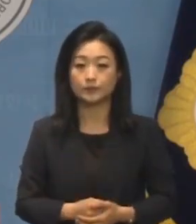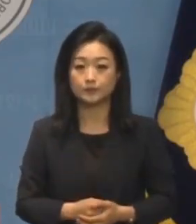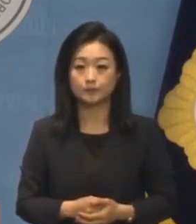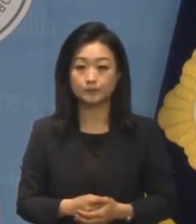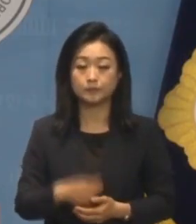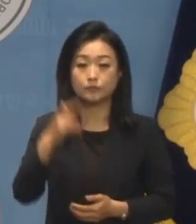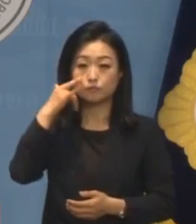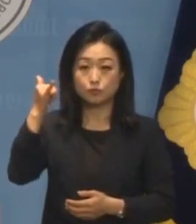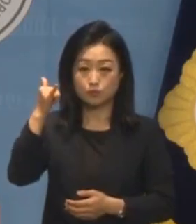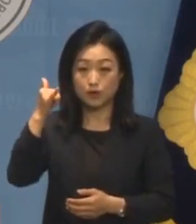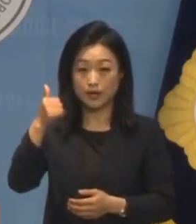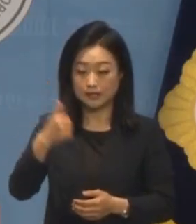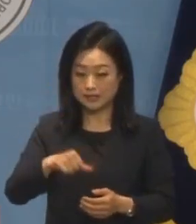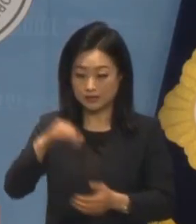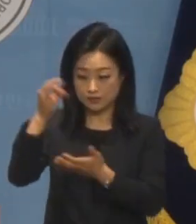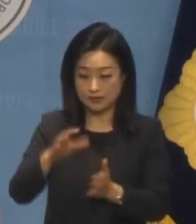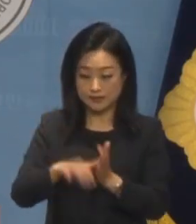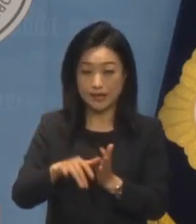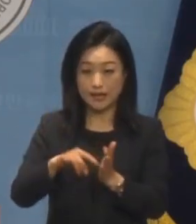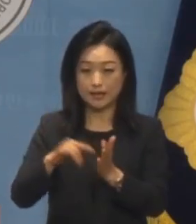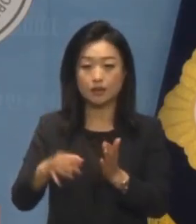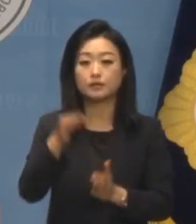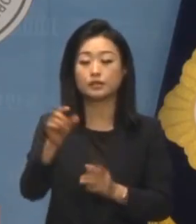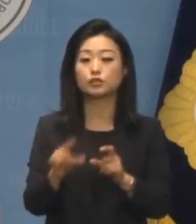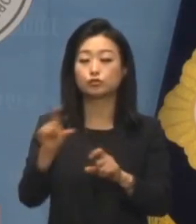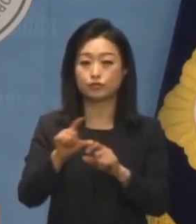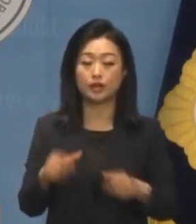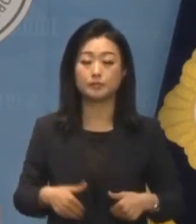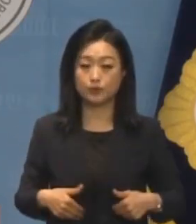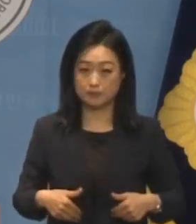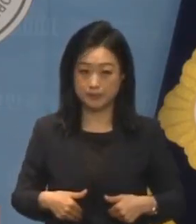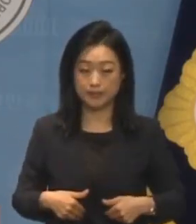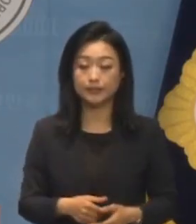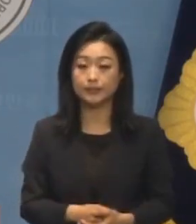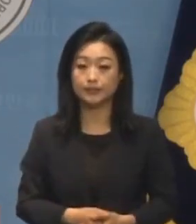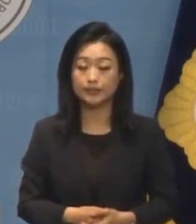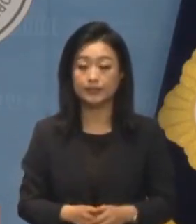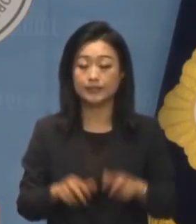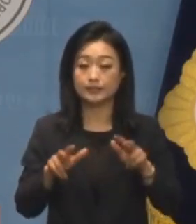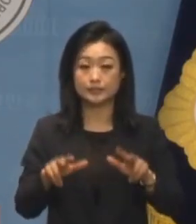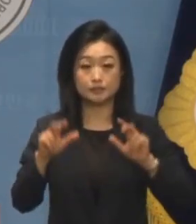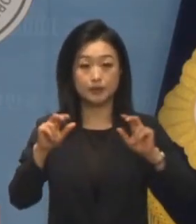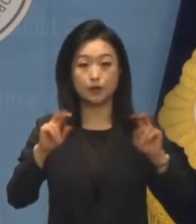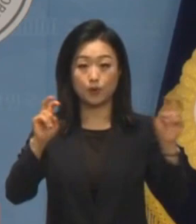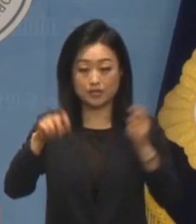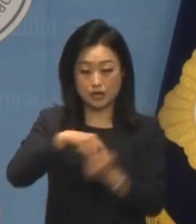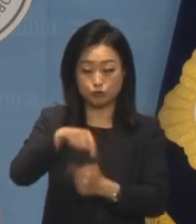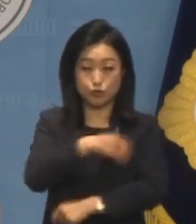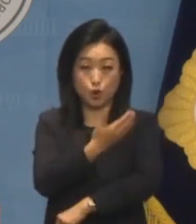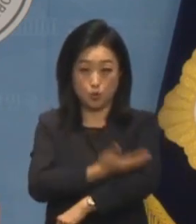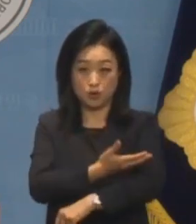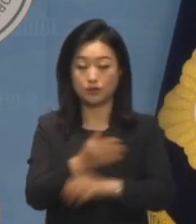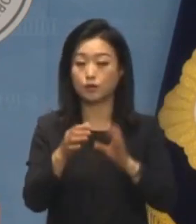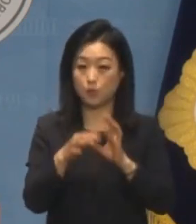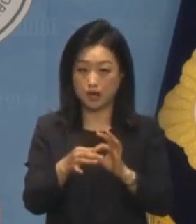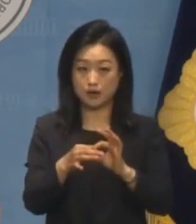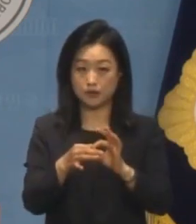것입니다. 저는 이러한 실질 과세 원칙과 시장에서 형성된 경영권 프리미엄을